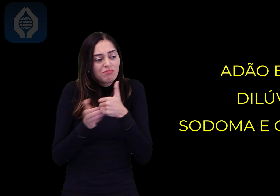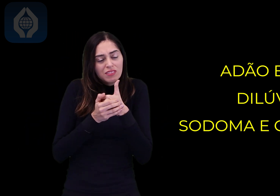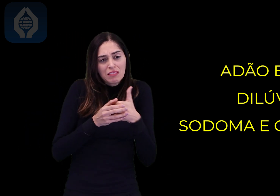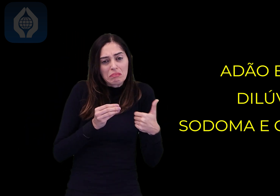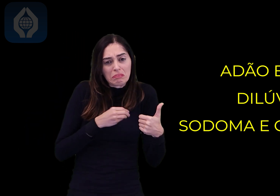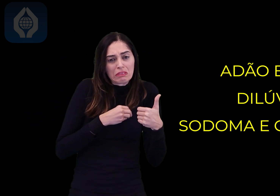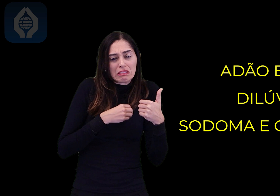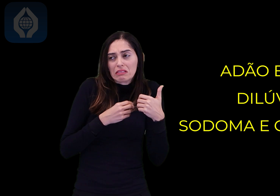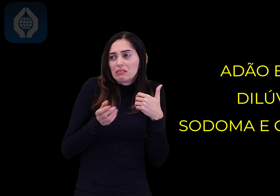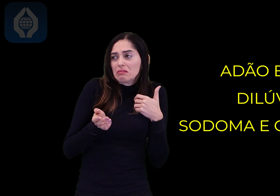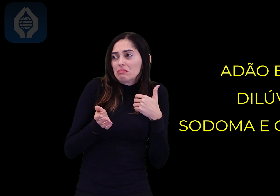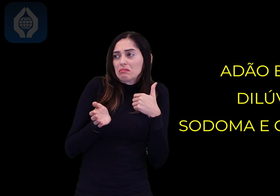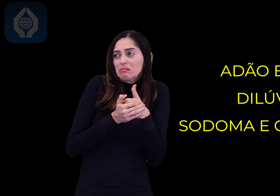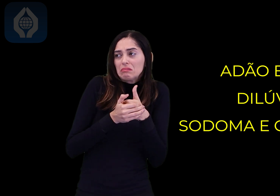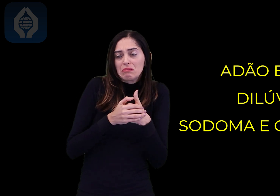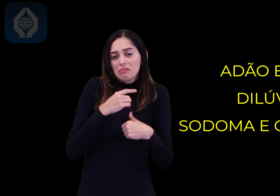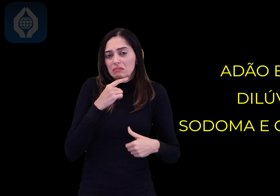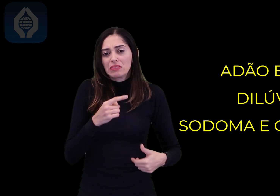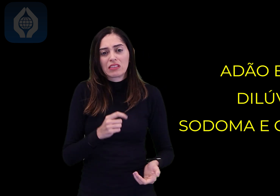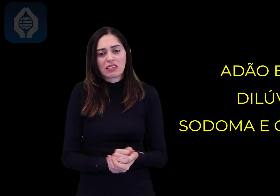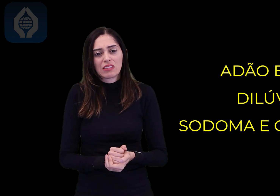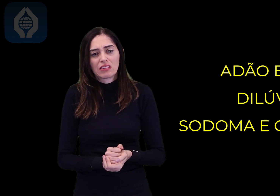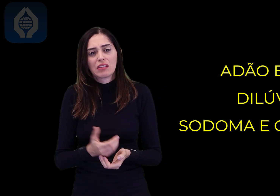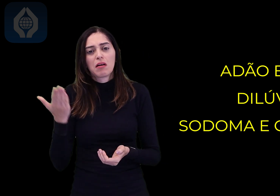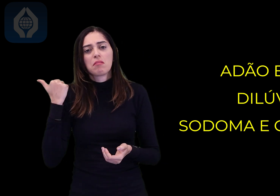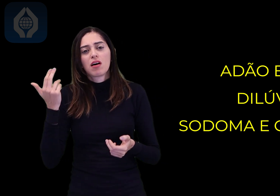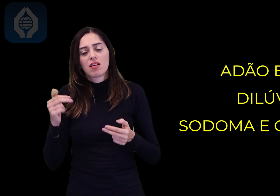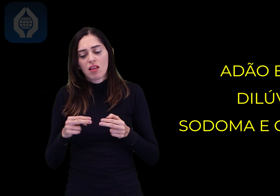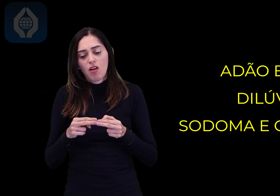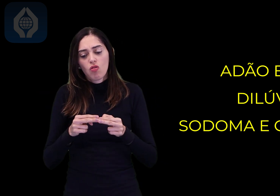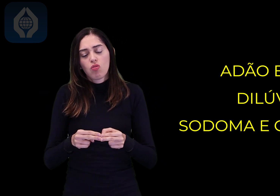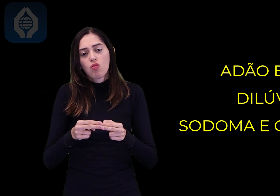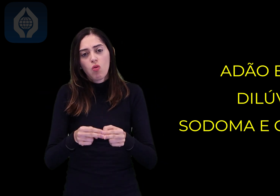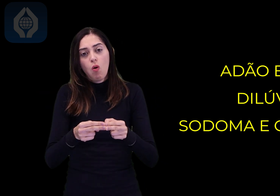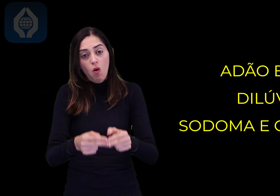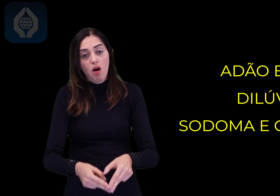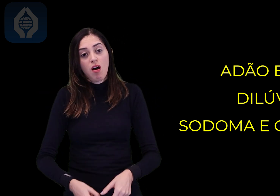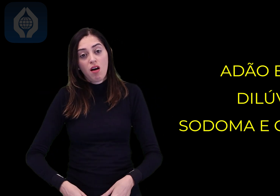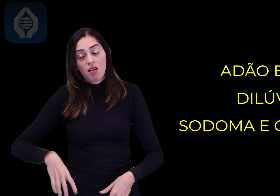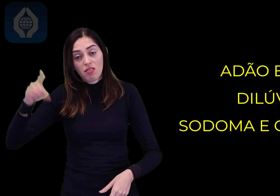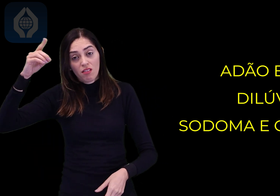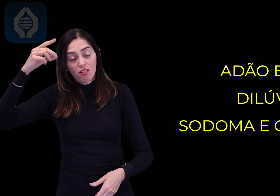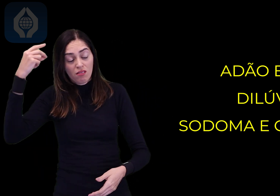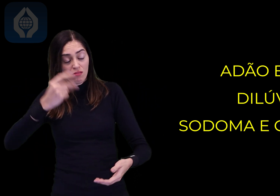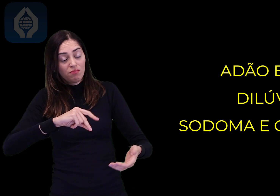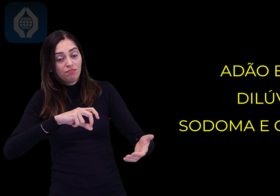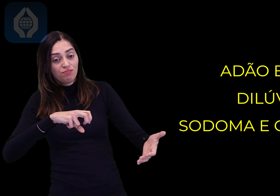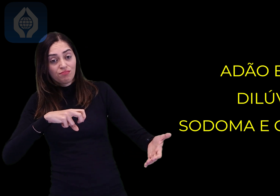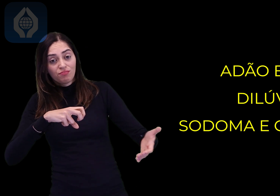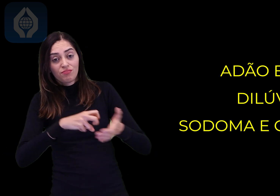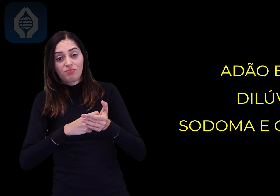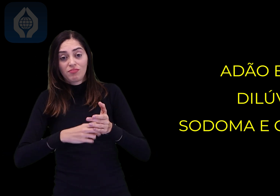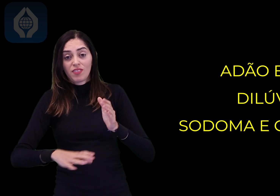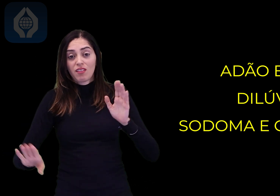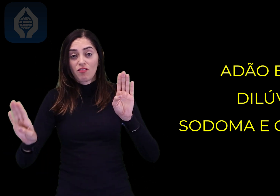pecadores, não há lugar onde se possa esconder dele. Nos dias de Noé, houve algum lugar para onde as pessoas pudessem fugir do